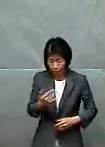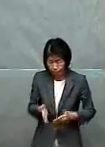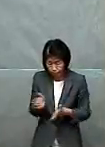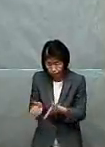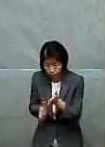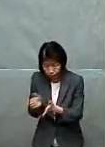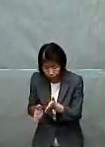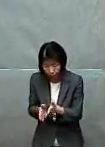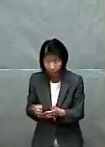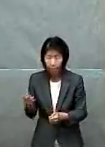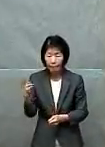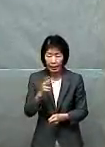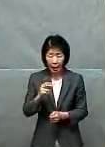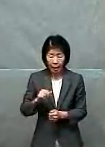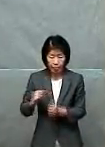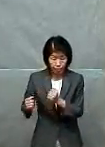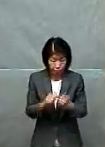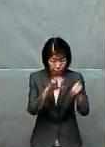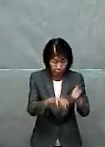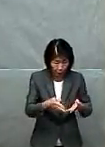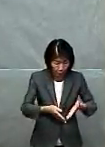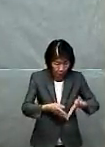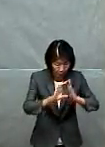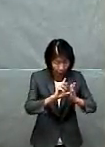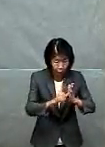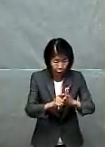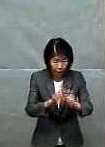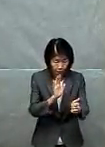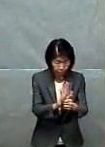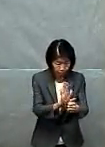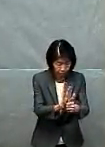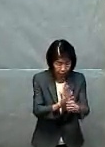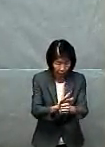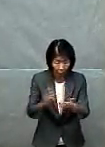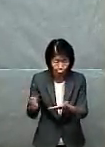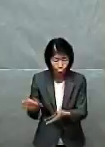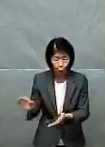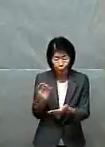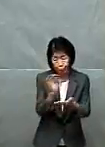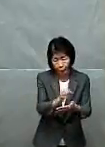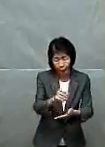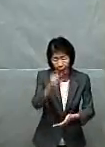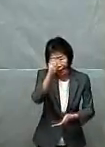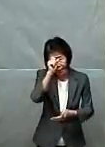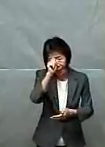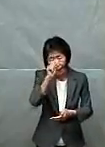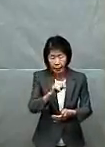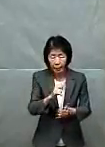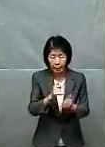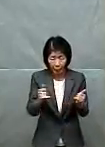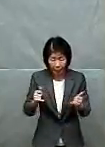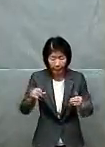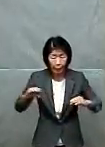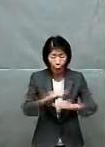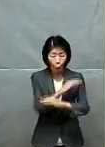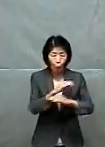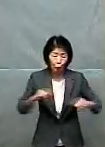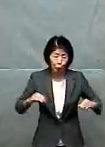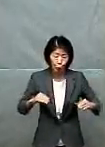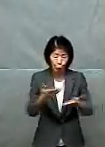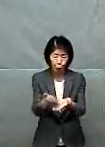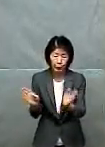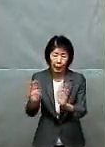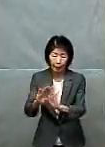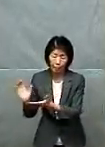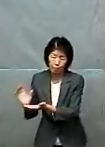幼児避難所設置支援に係る職員、そして県警の警察官を交通部隊員として